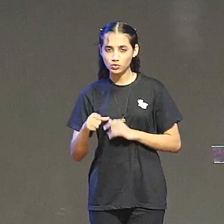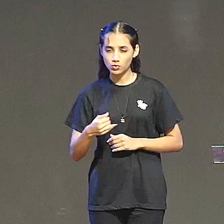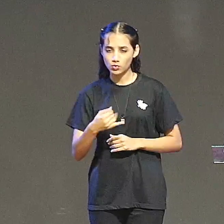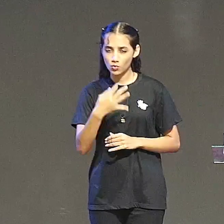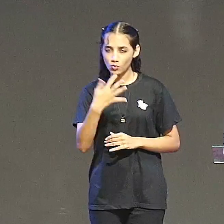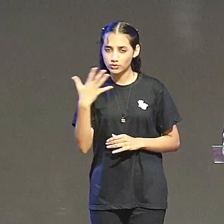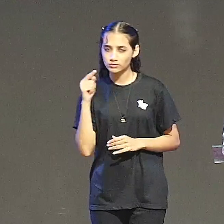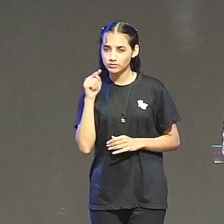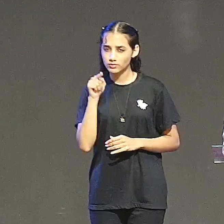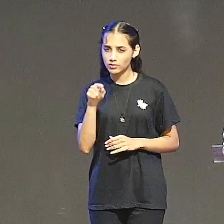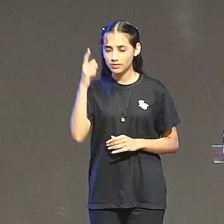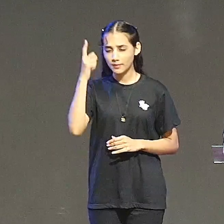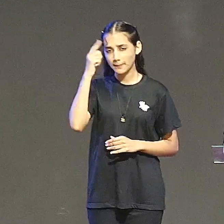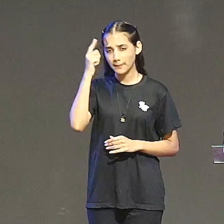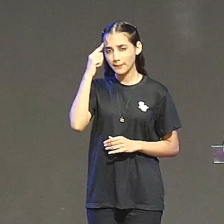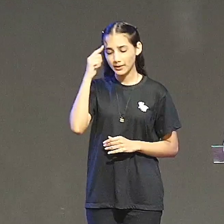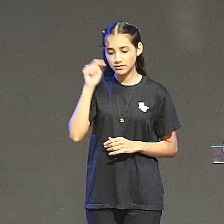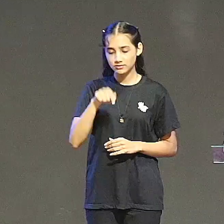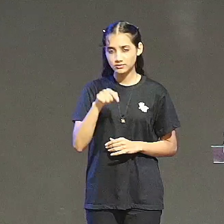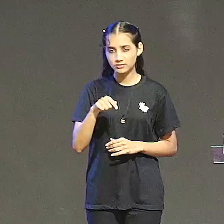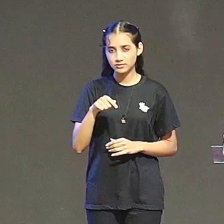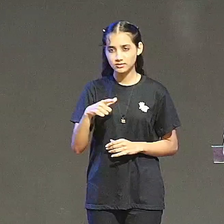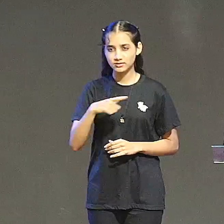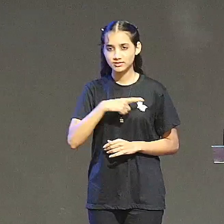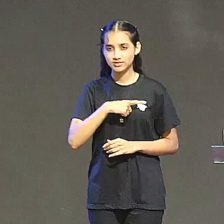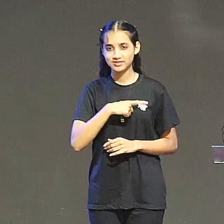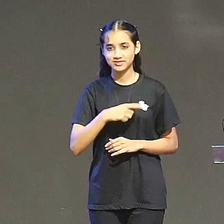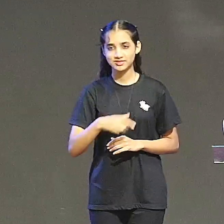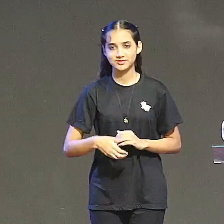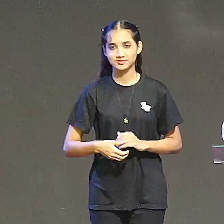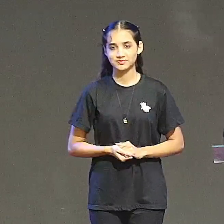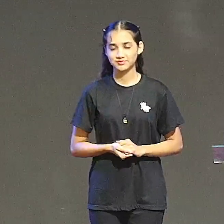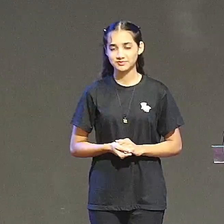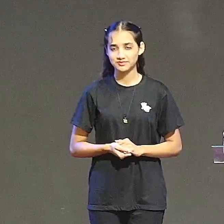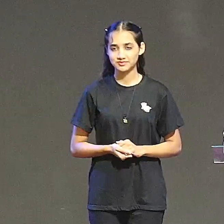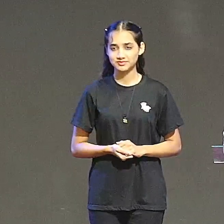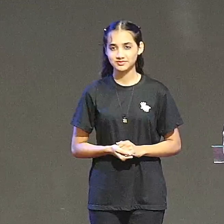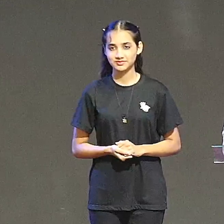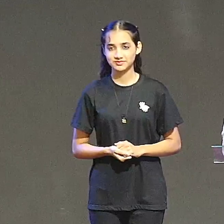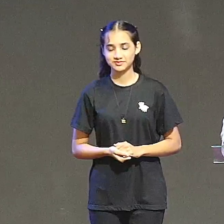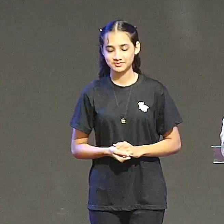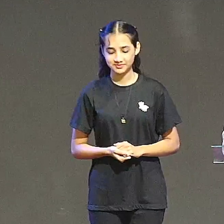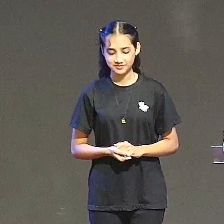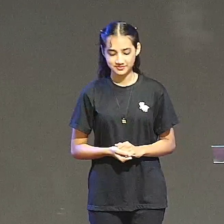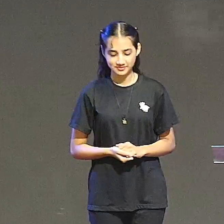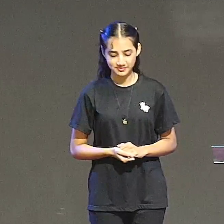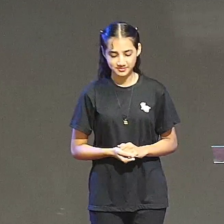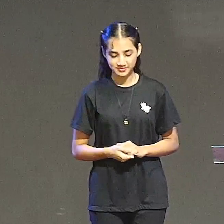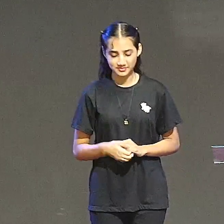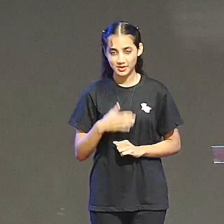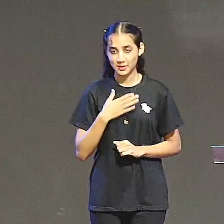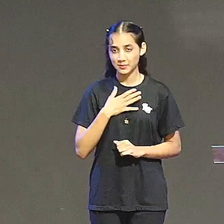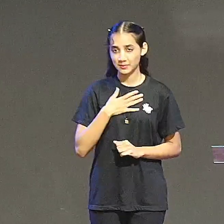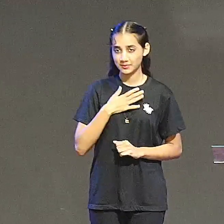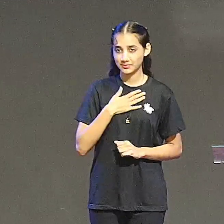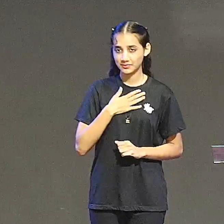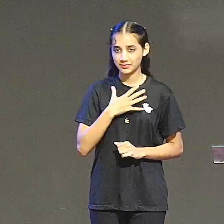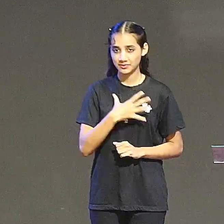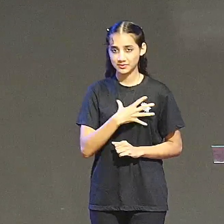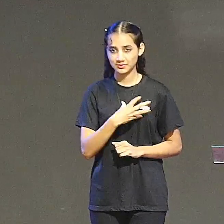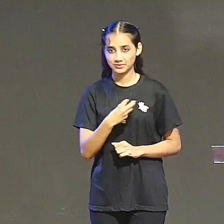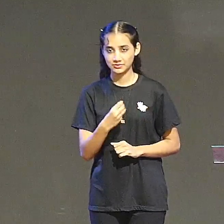mundo ainda bem que Alef tá lá para trás senão ele ia começar né dar cola para